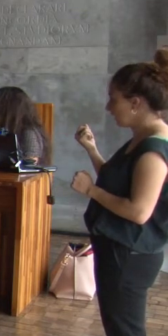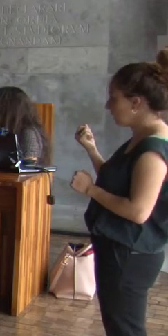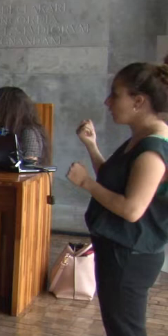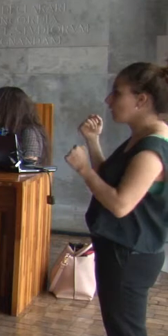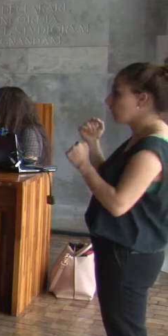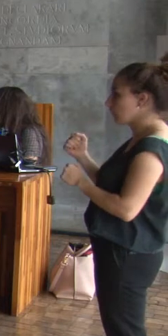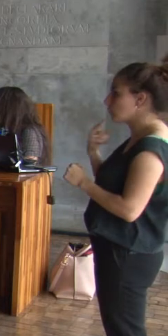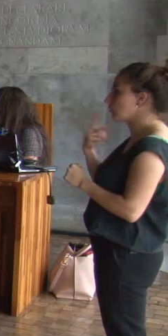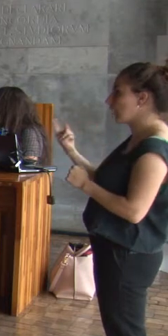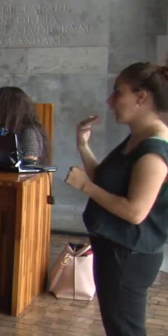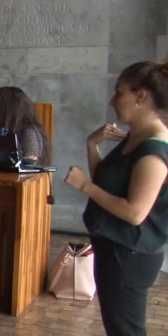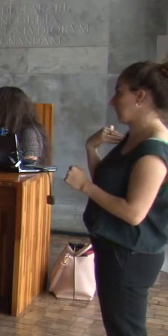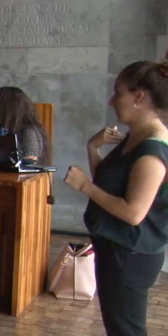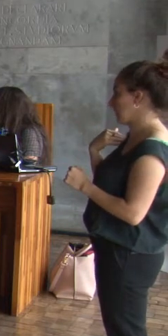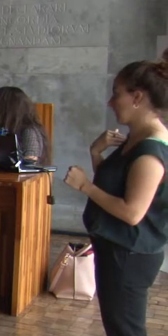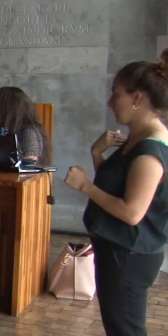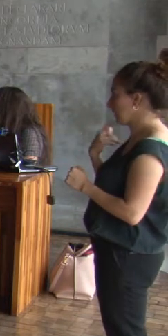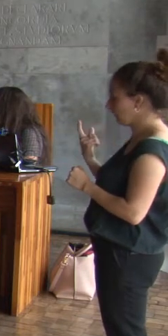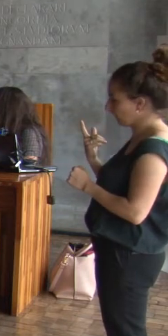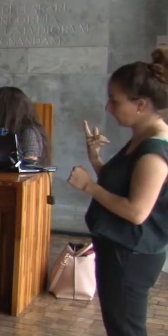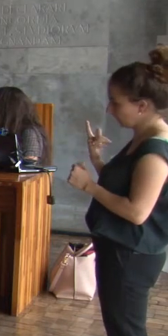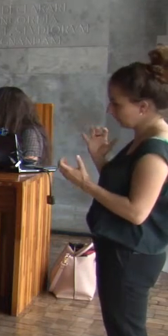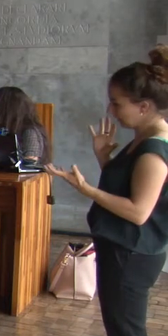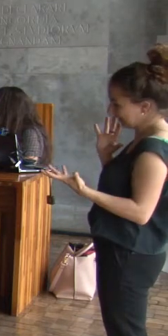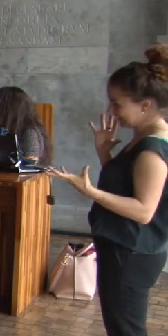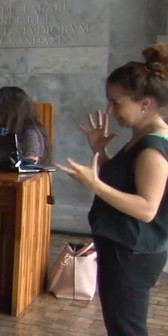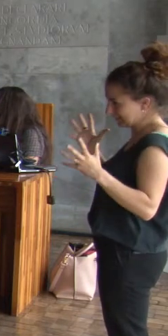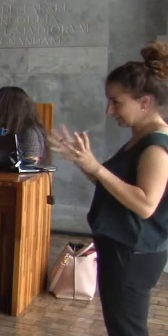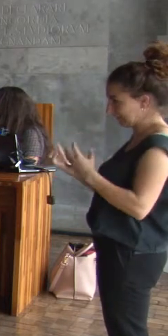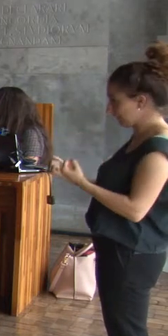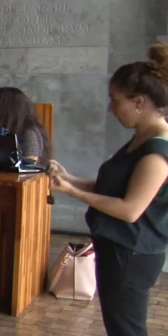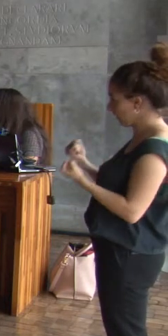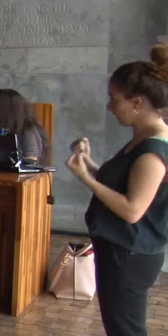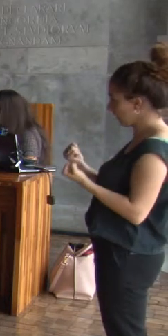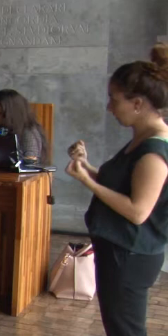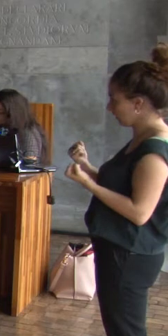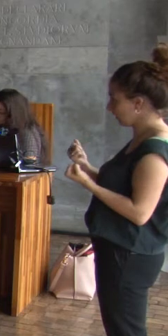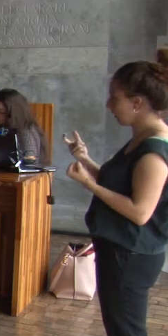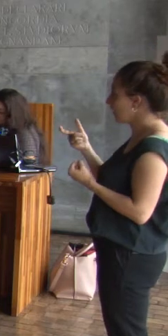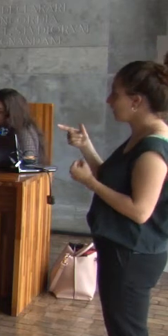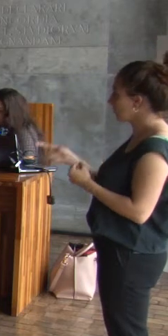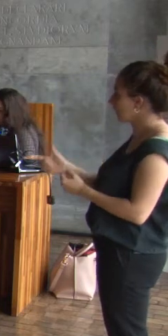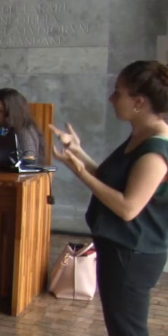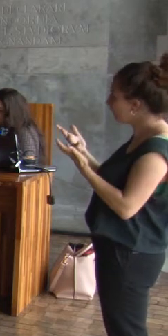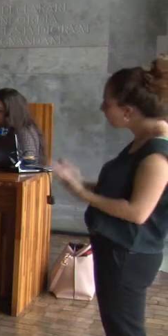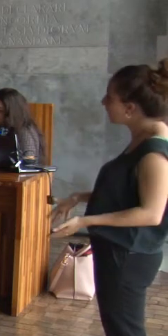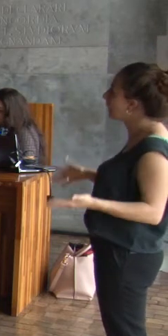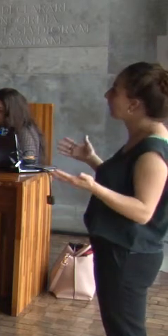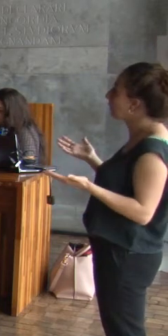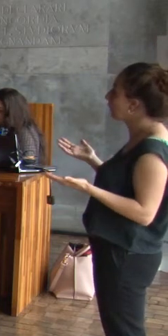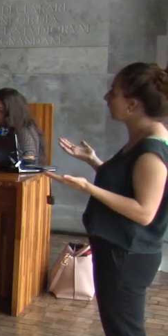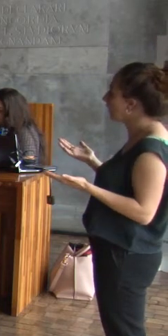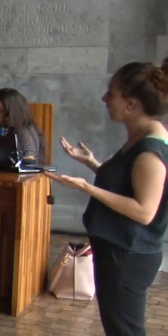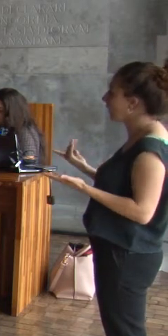per me personalmente è risultato un cambiamento notevole, perché finalmente appunto